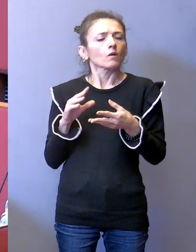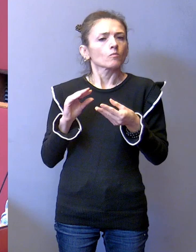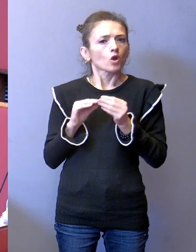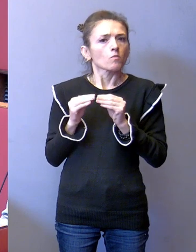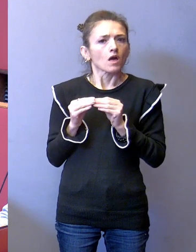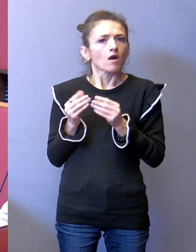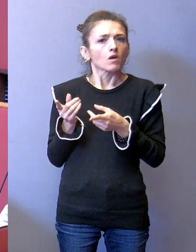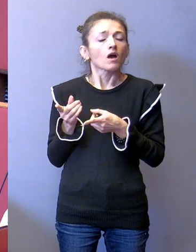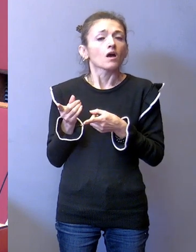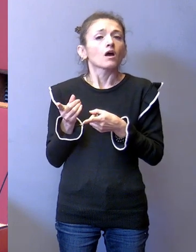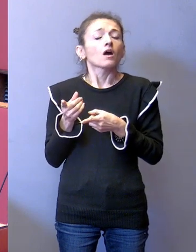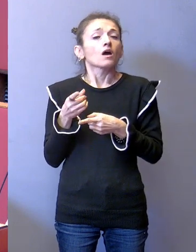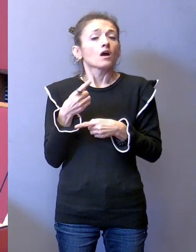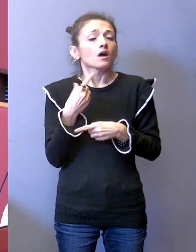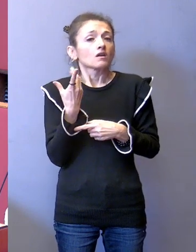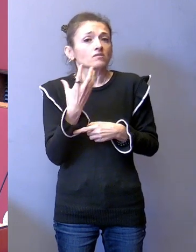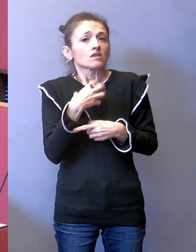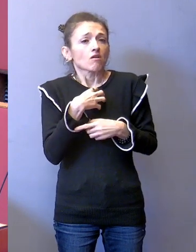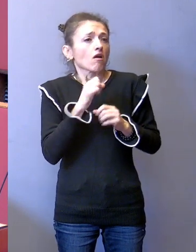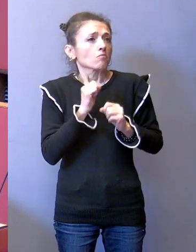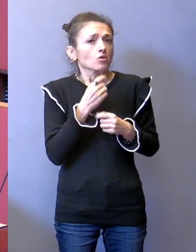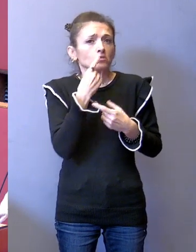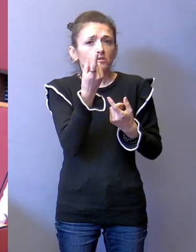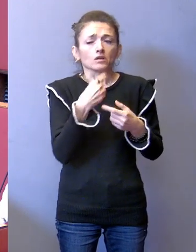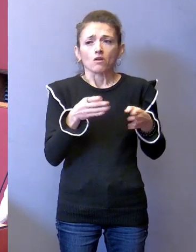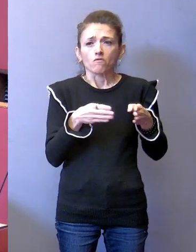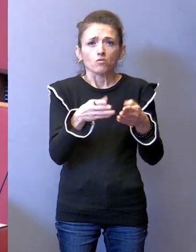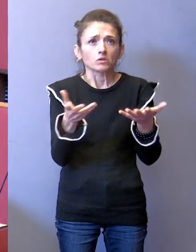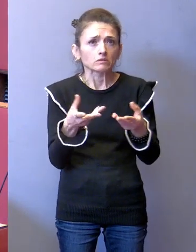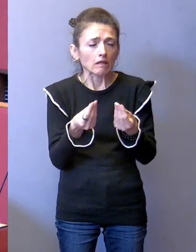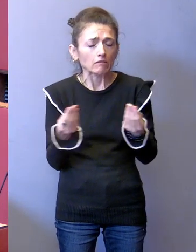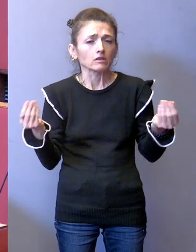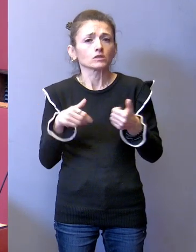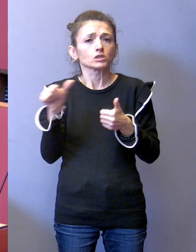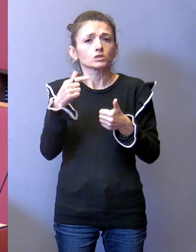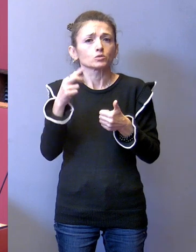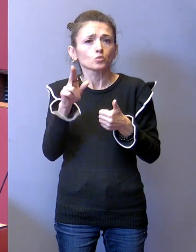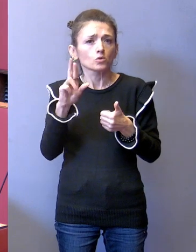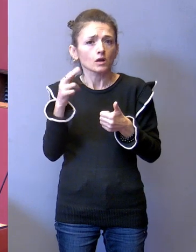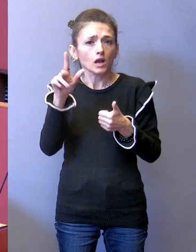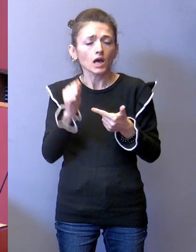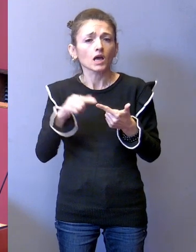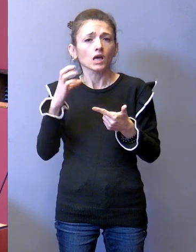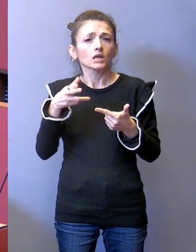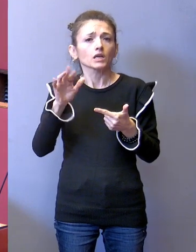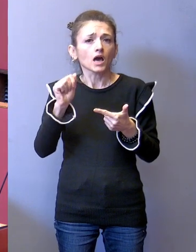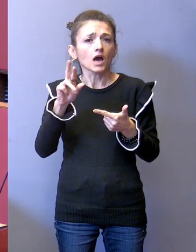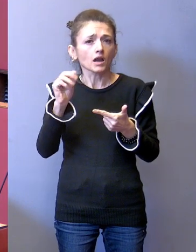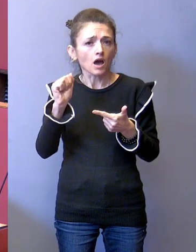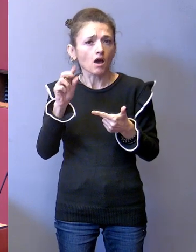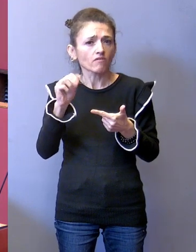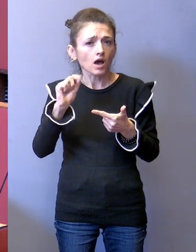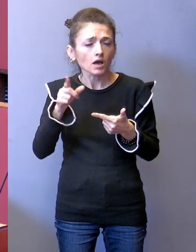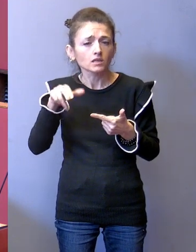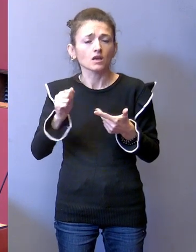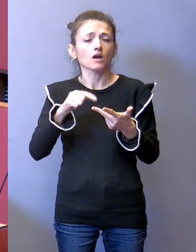ora assessore le potrei citare tanti fiumi che mi vengono in mente mi viene in mente il torrente Sturla ma anche il cheravagna a Cornigliano mi viene